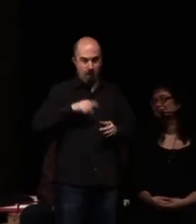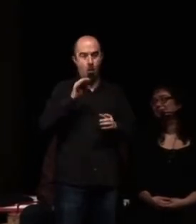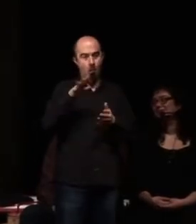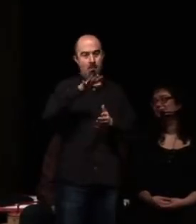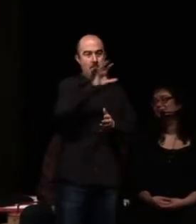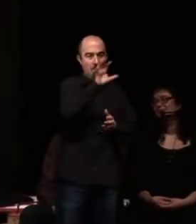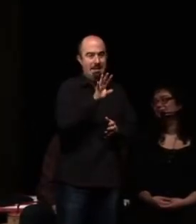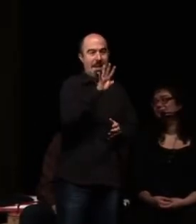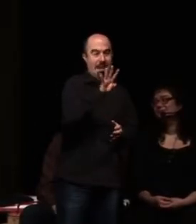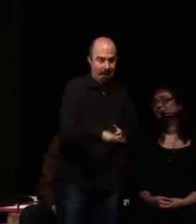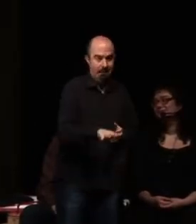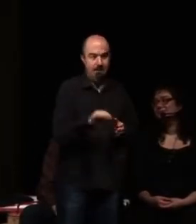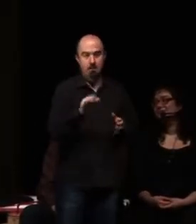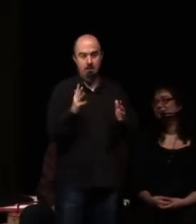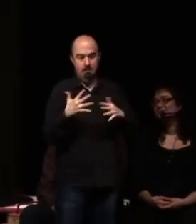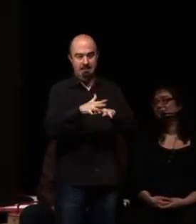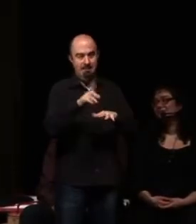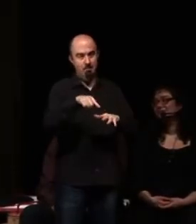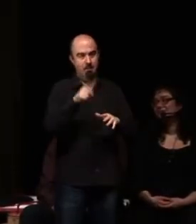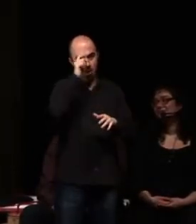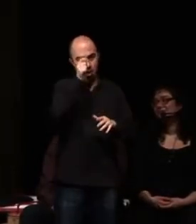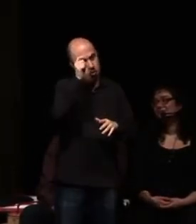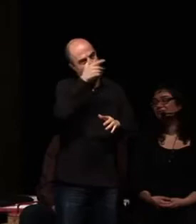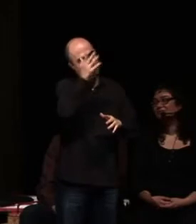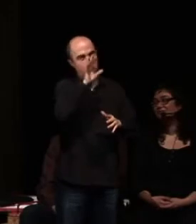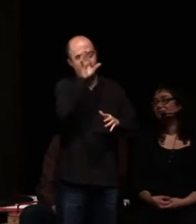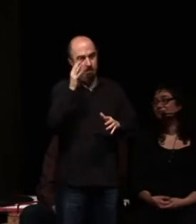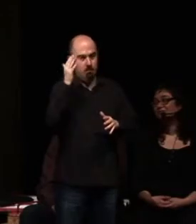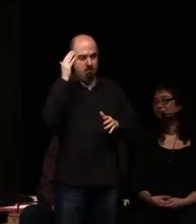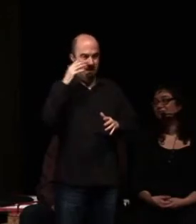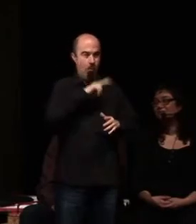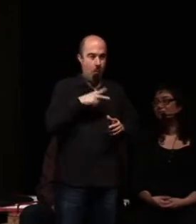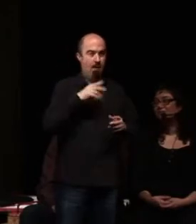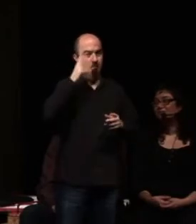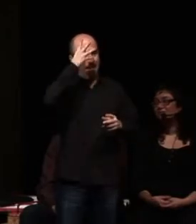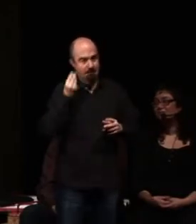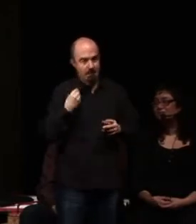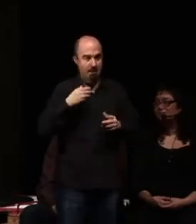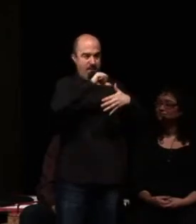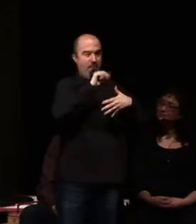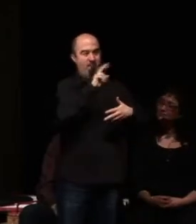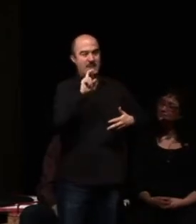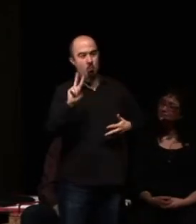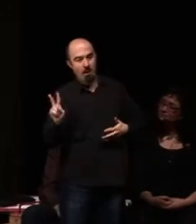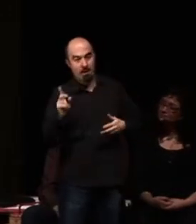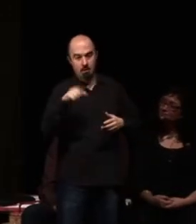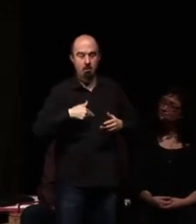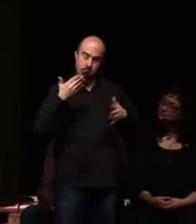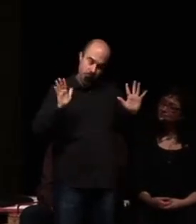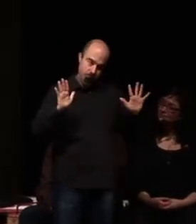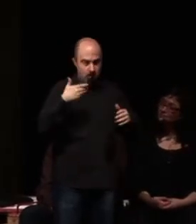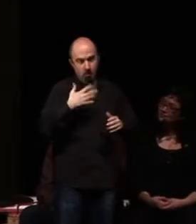països catalans, però ens cal un procés de confluència solidari també amb altres pobles d'Europa, amb Palestina, amb Venezuela també, sobretot que per cap